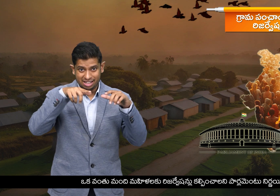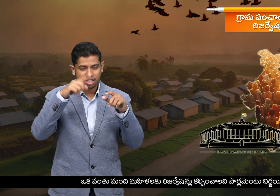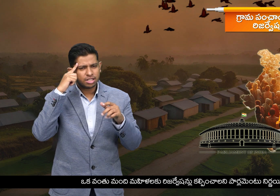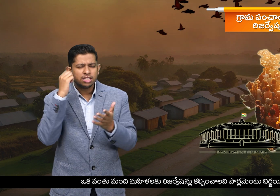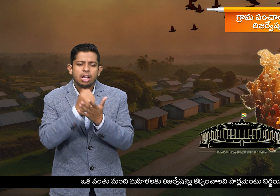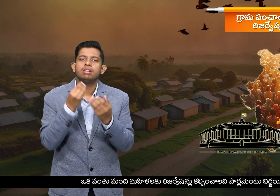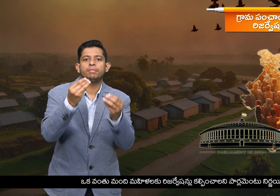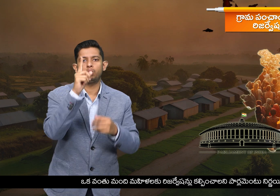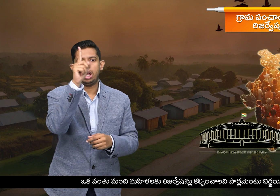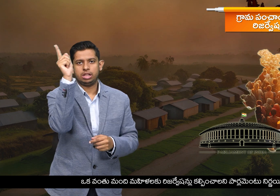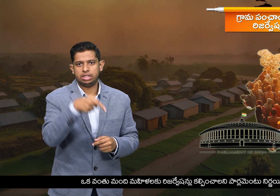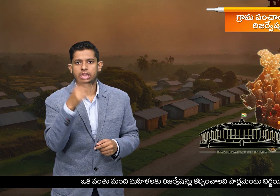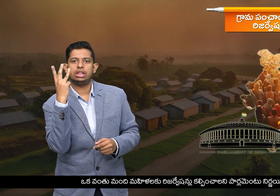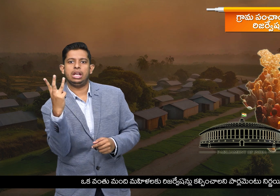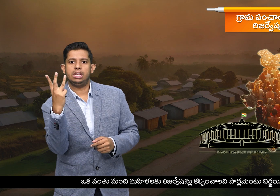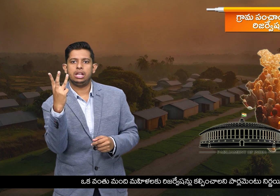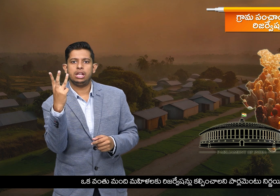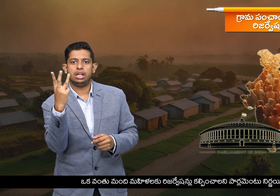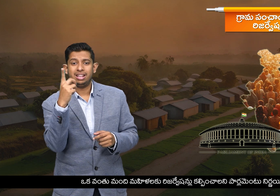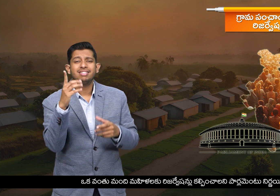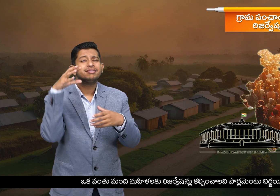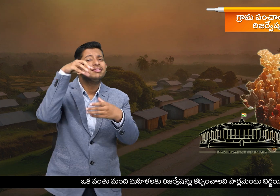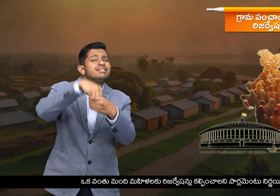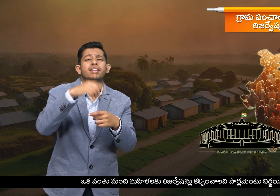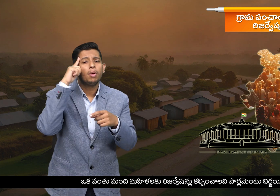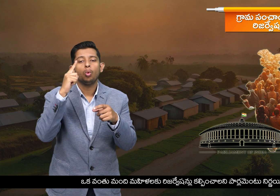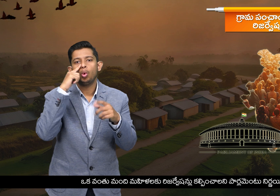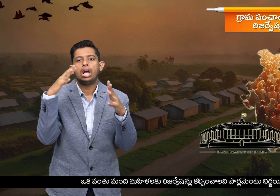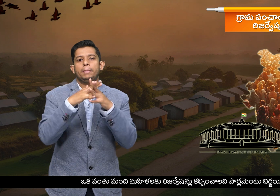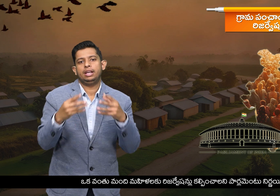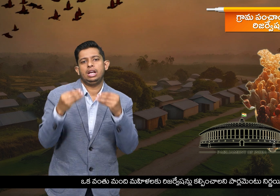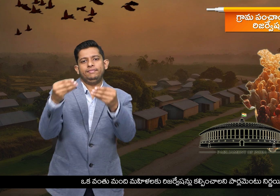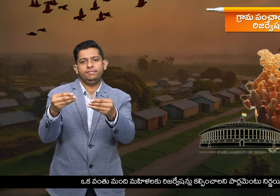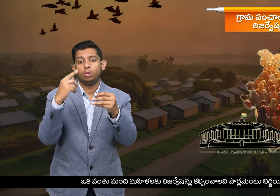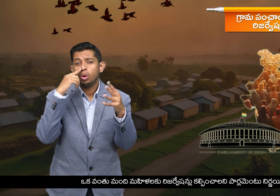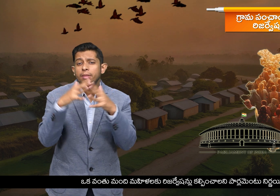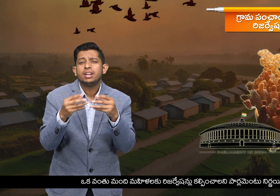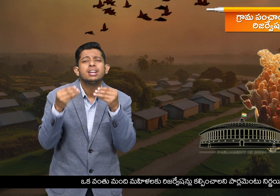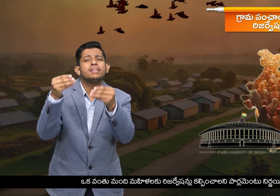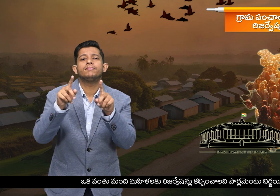1/3 మంది మహిళలకు రిజర్వేషన్లు కల్పించాలని పార్లమెంటు నిర్ణయించింది.